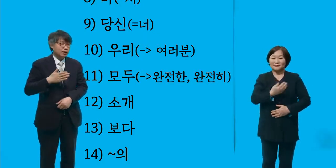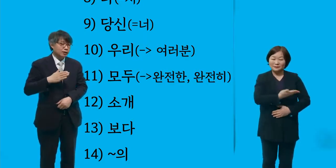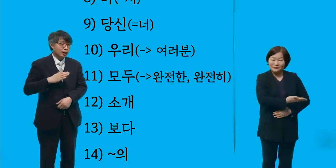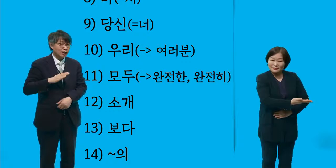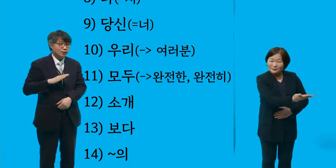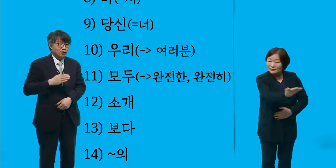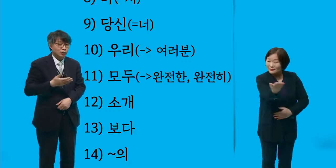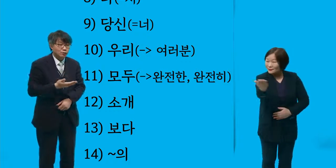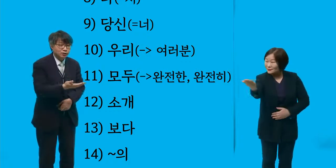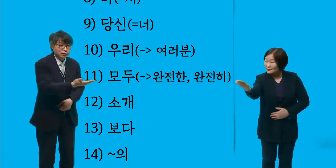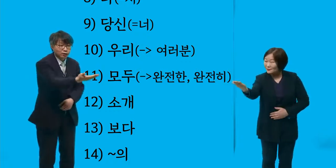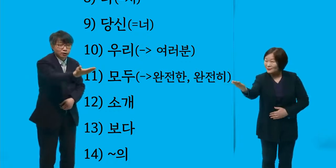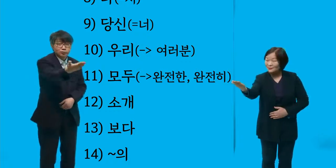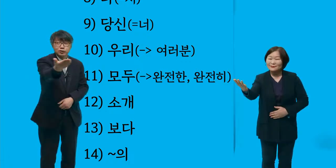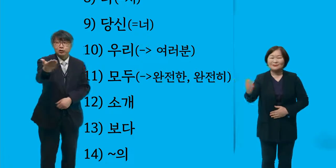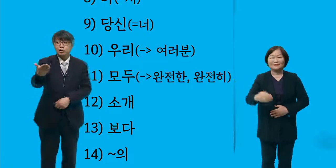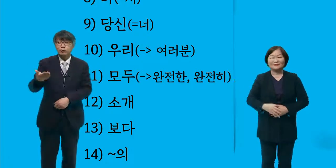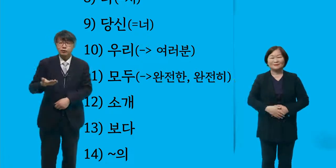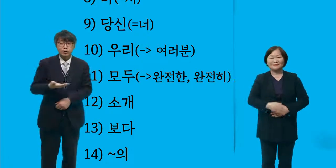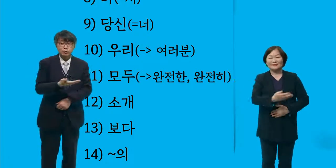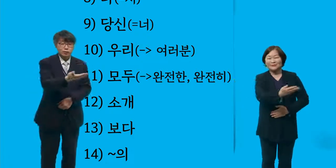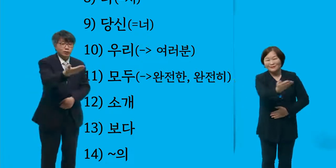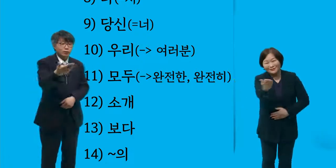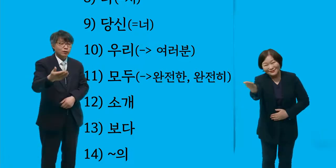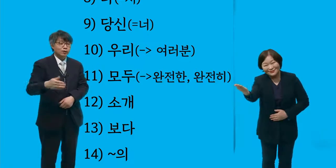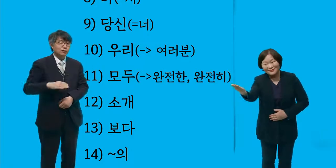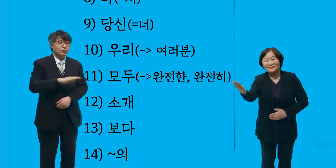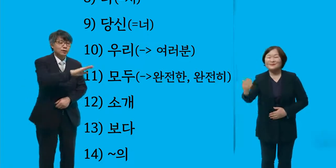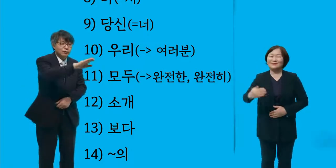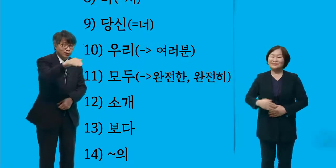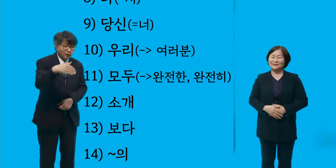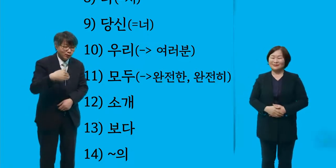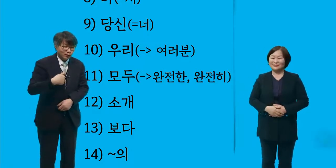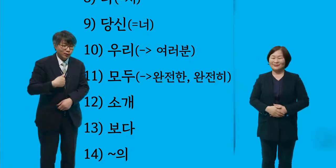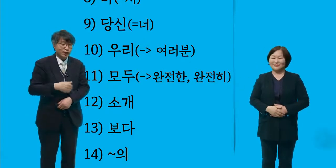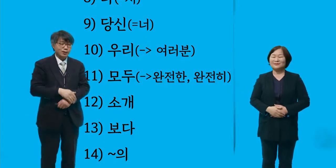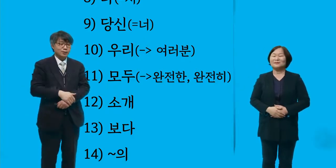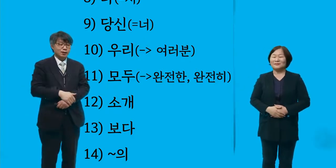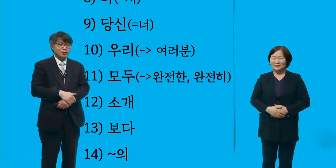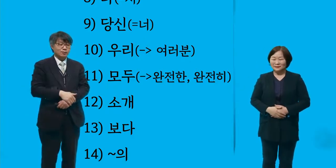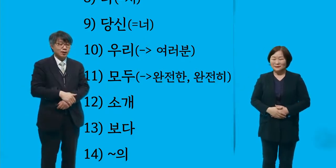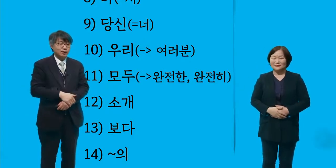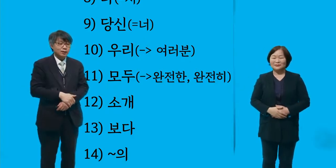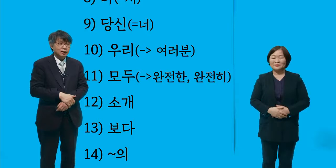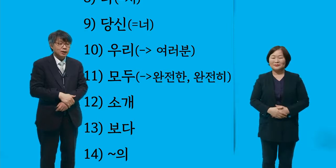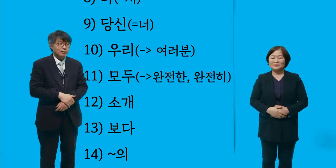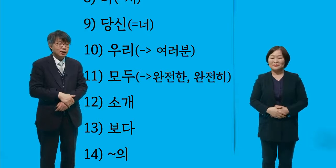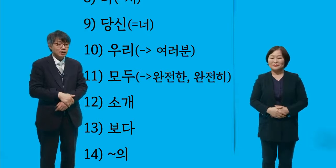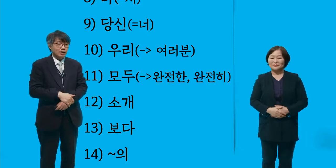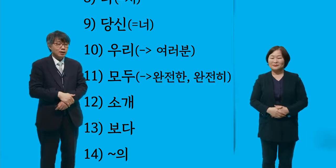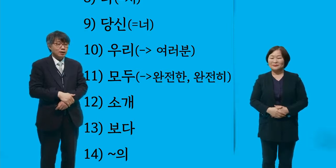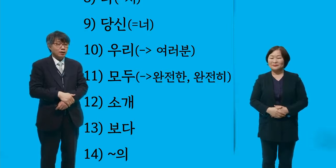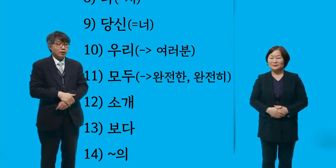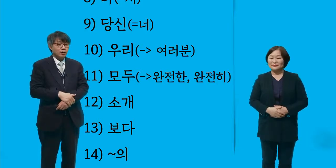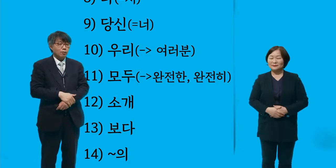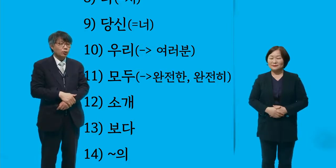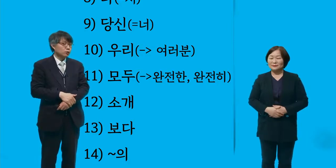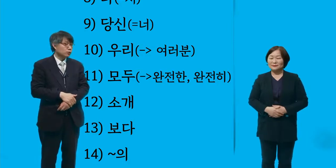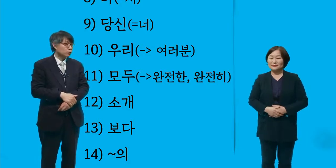나는 아니죠. 여러분은 여러분이고 우리는 우리고 이렇게 하시면 되겠습니다. 그 다음에 이제 모두.